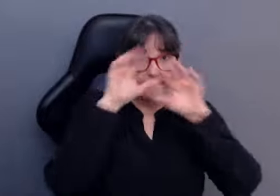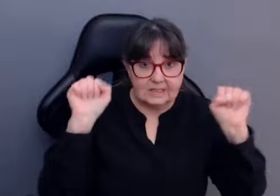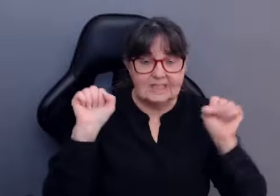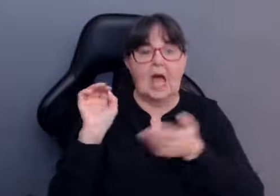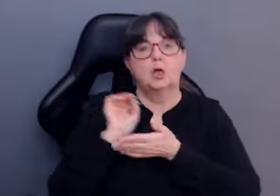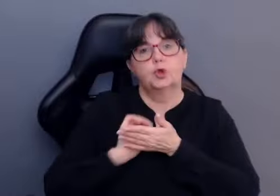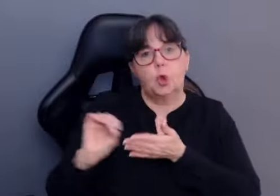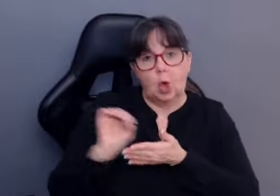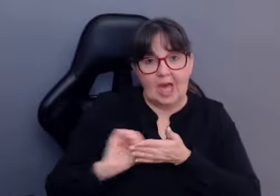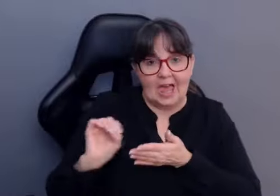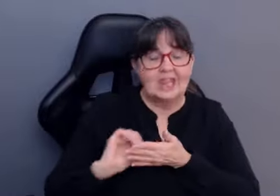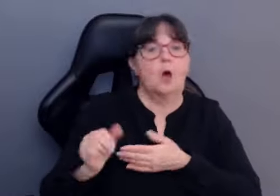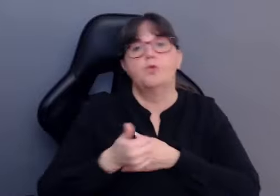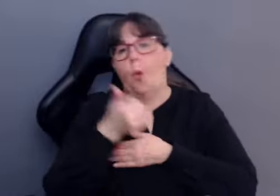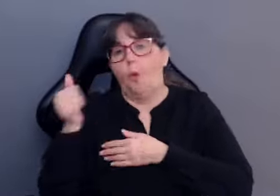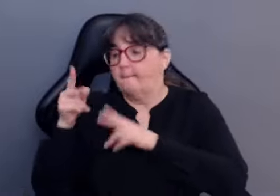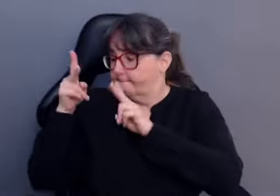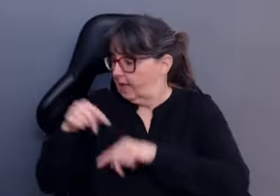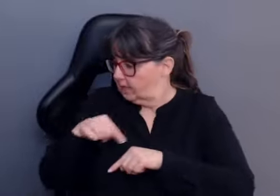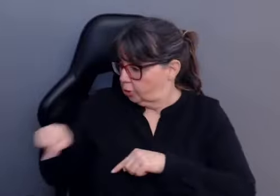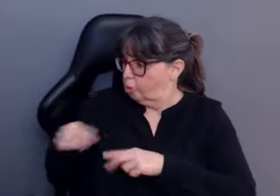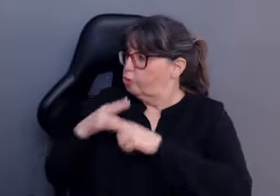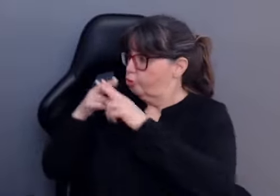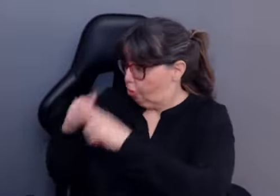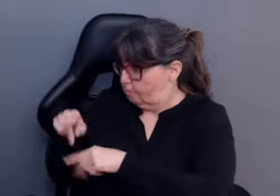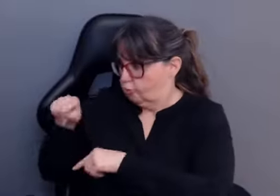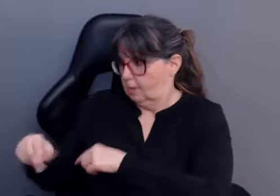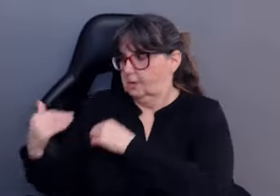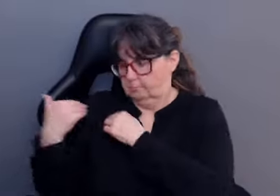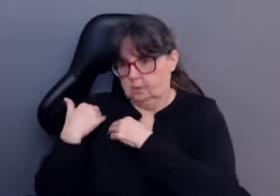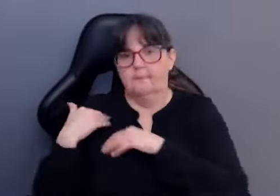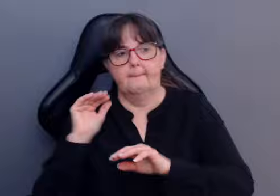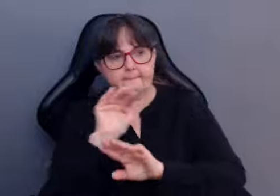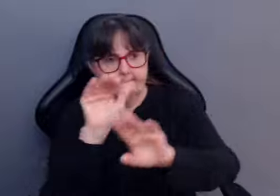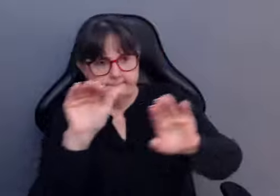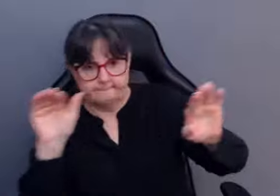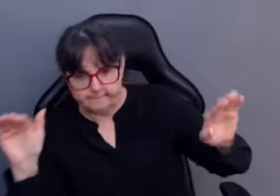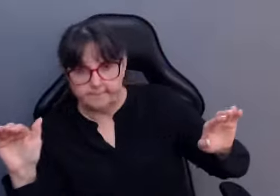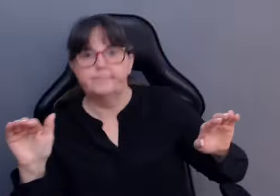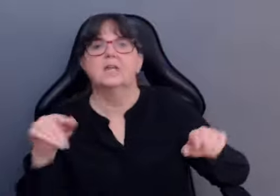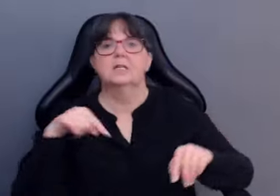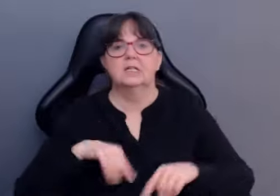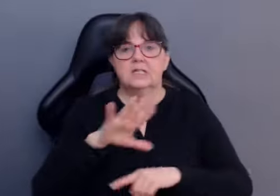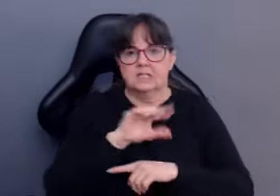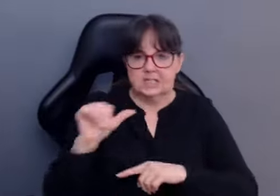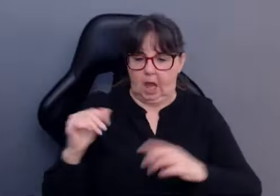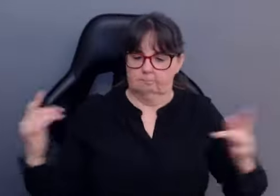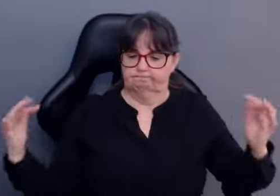toute personne mandatée à cet effet peut convoquer une assemblée du conseil